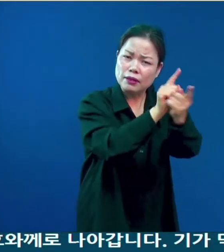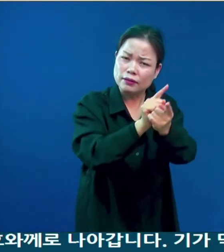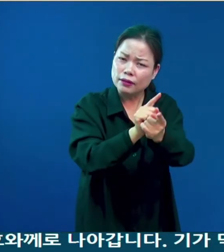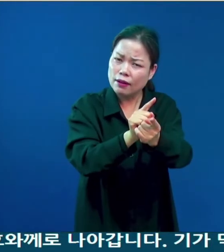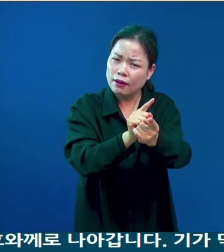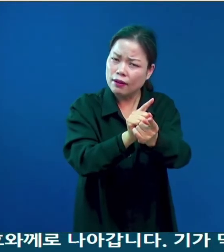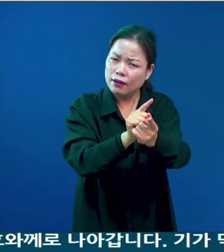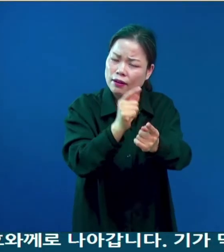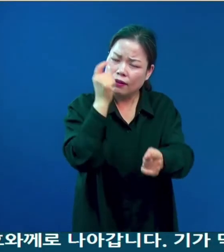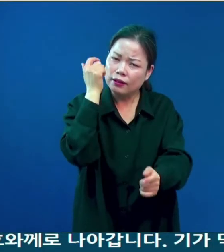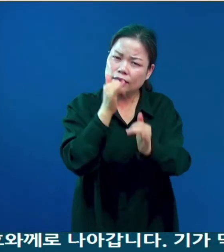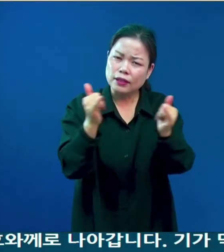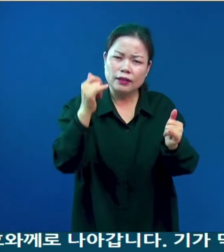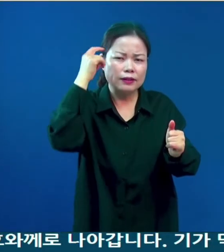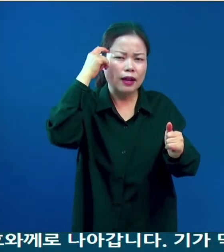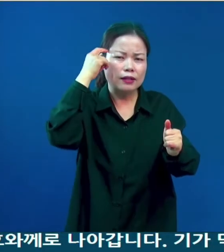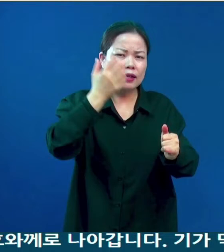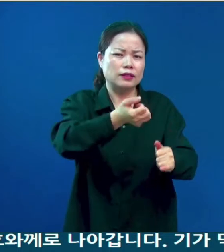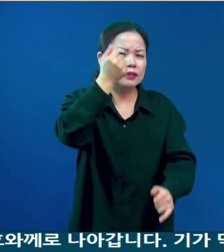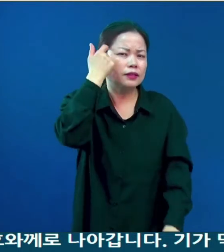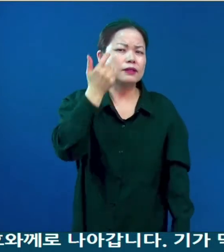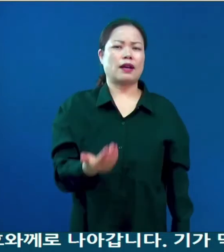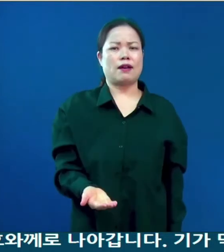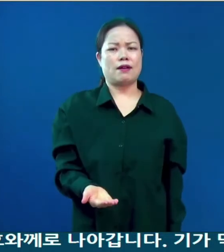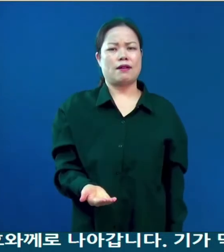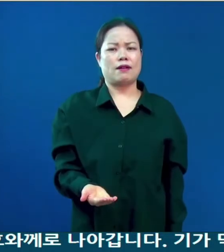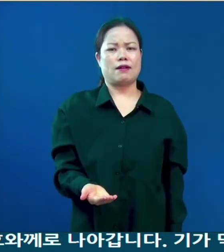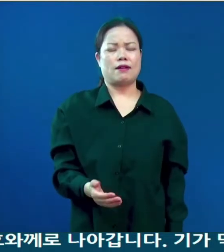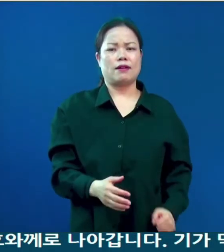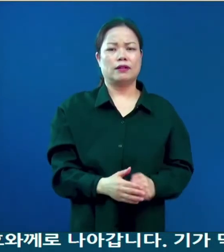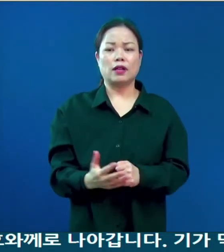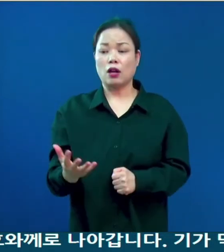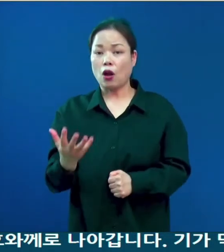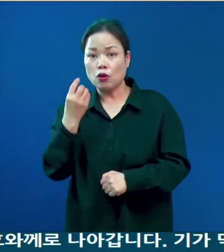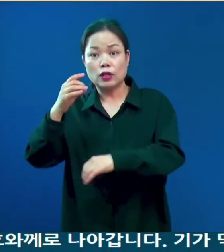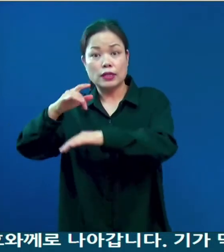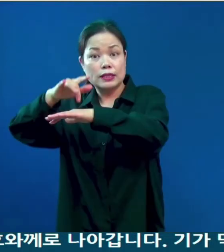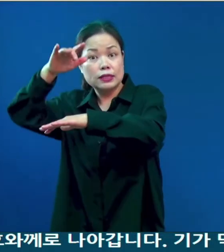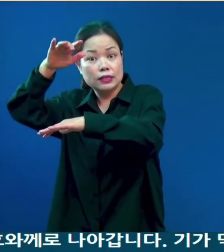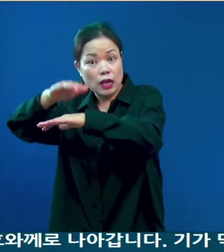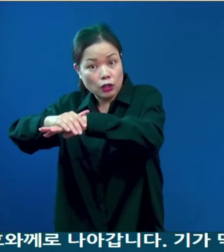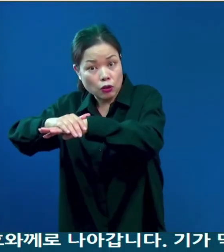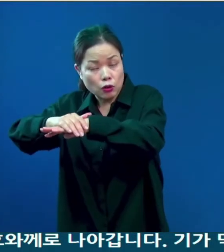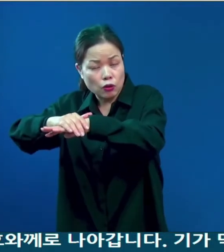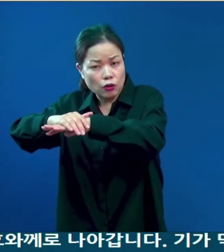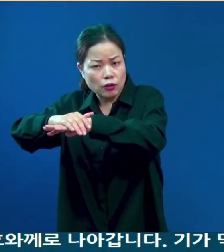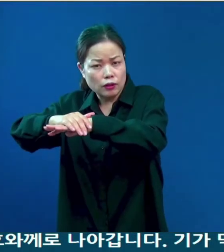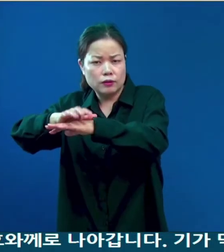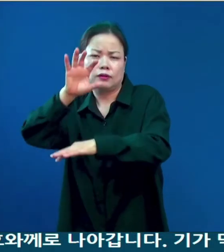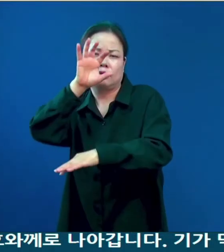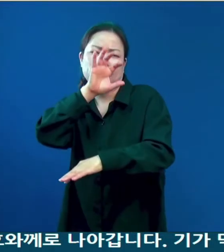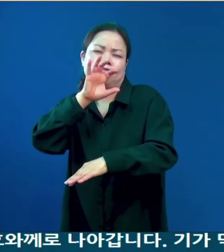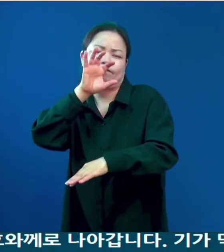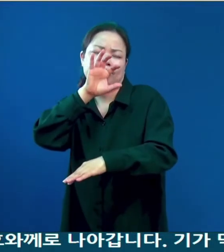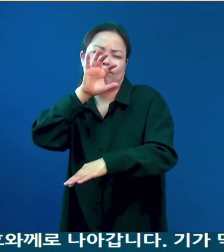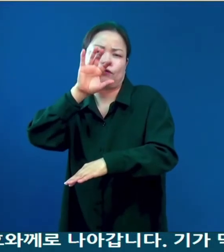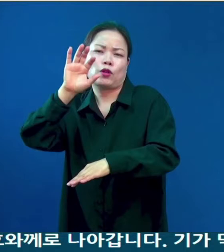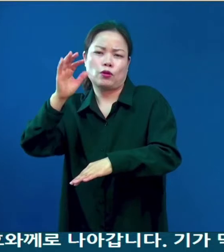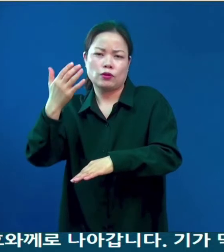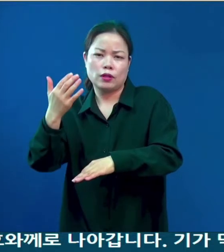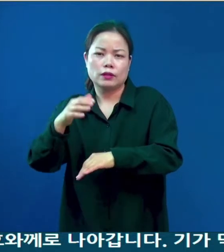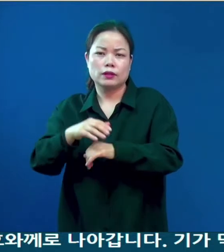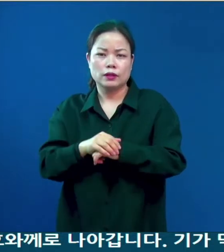방법을 취하시느냐 이 말입니다. 거룩한 습관으로 그야말로 연습되어지고